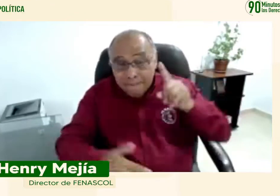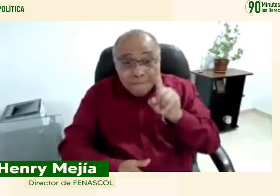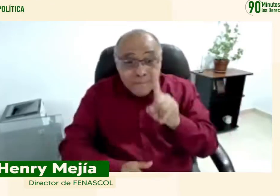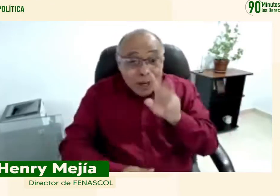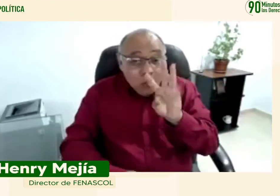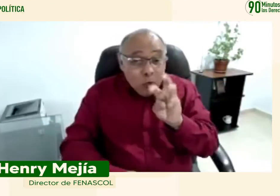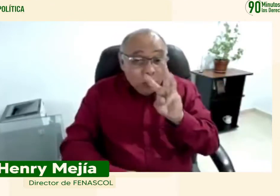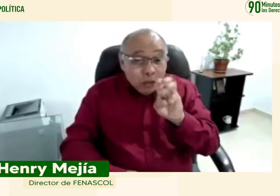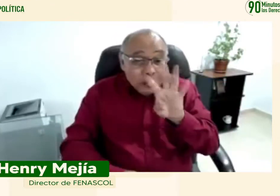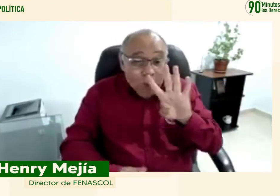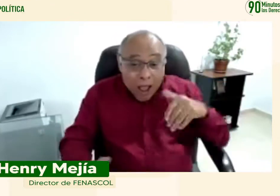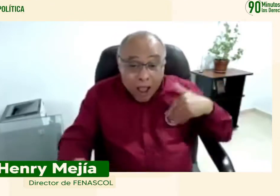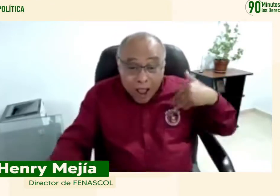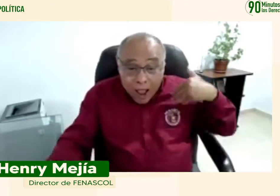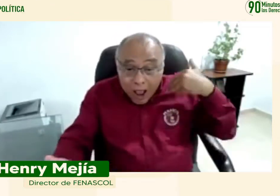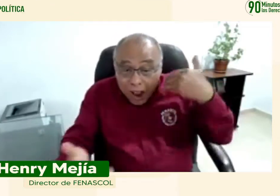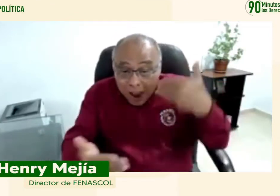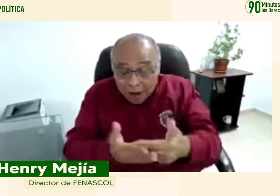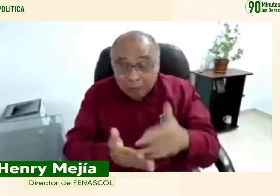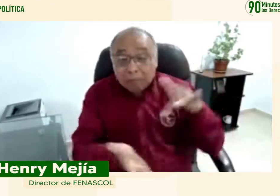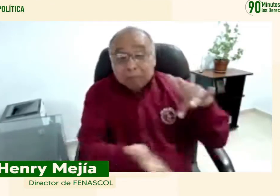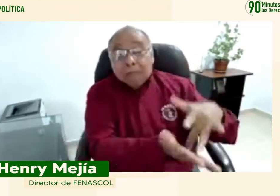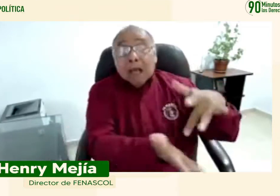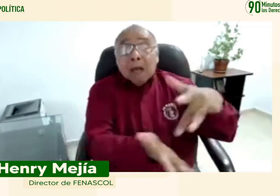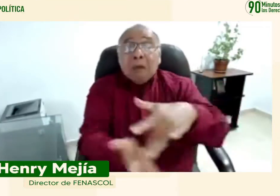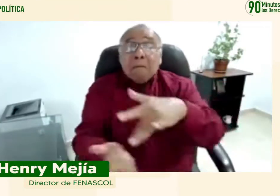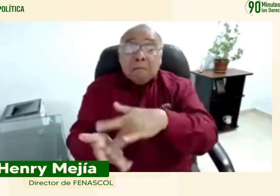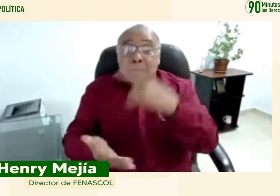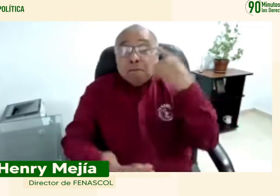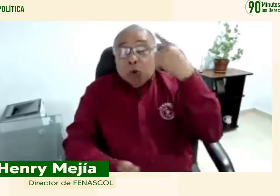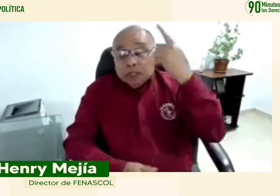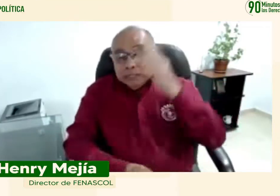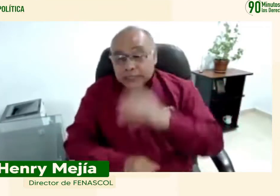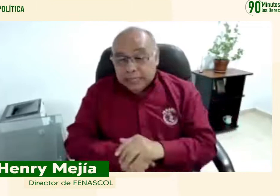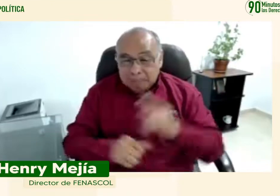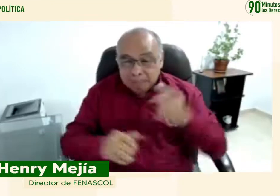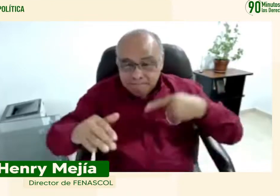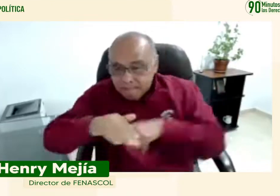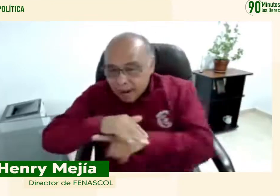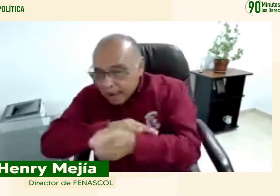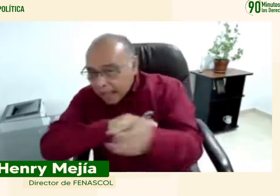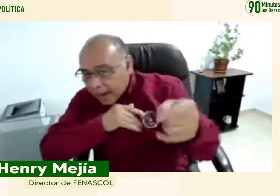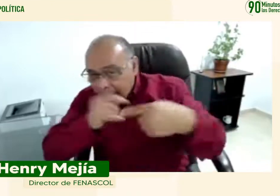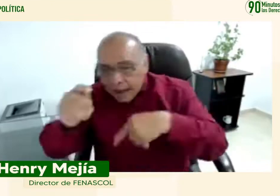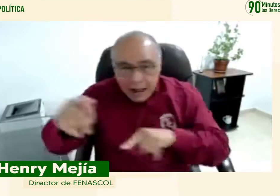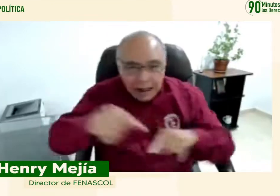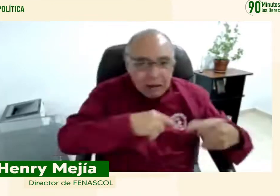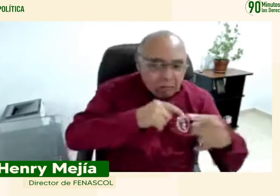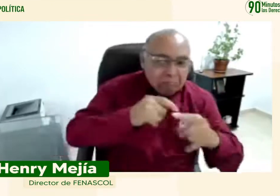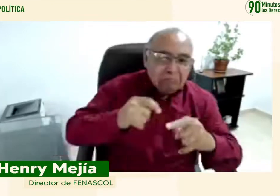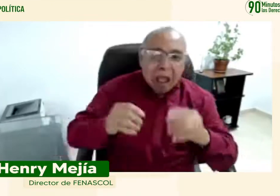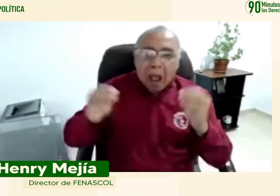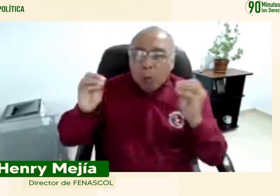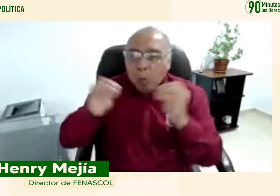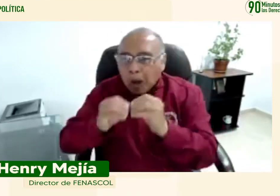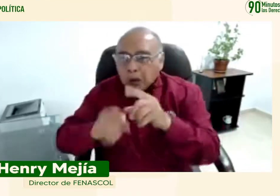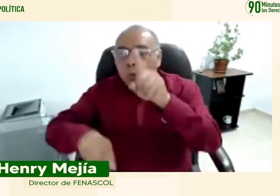y durante toda su historia lo he hecho desde el 84 hasta ahora esa participación política se ha visto de manera indirecta o